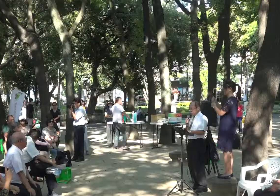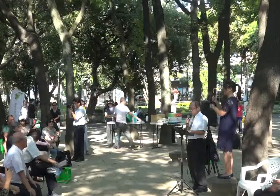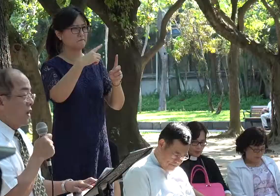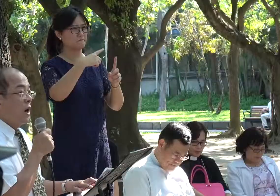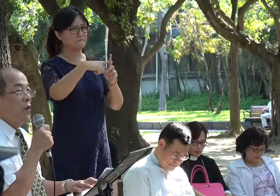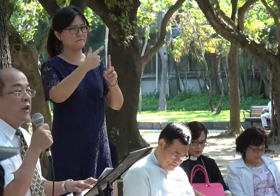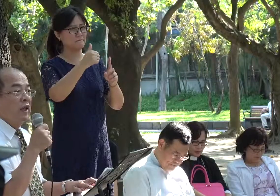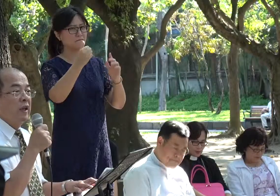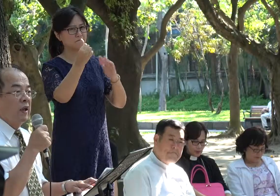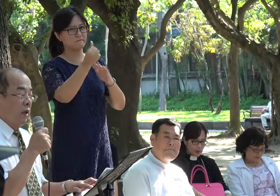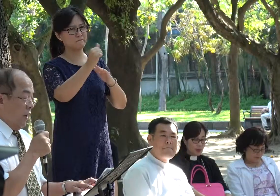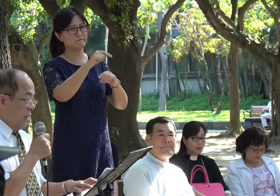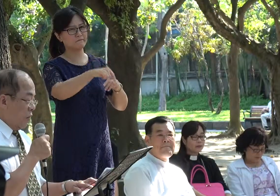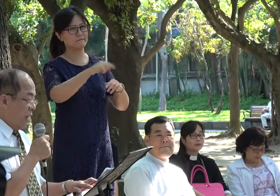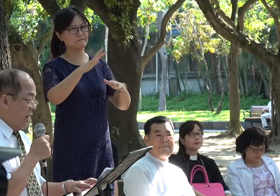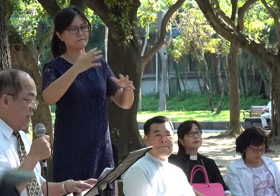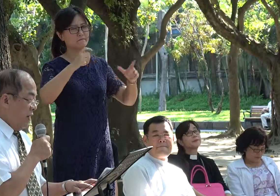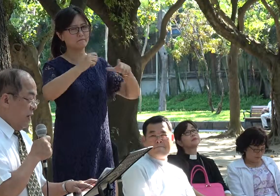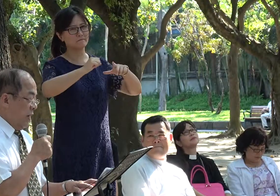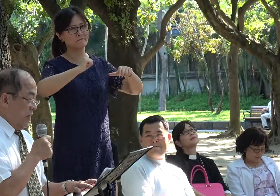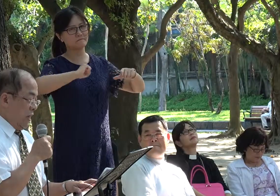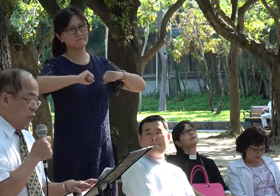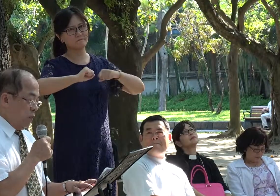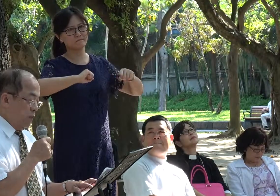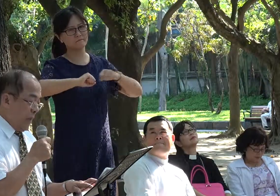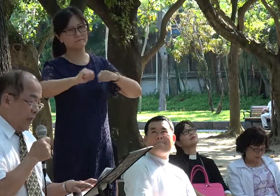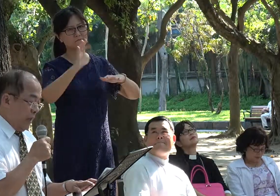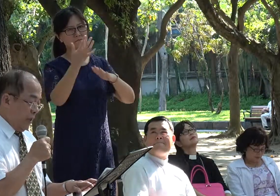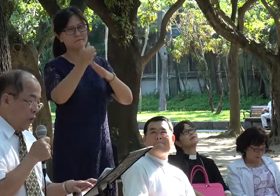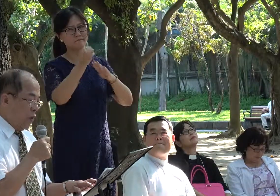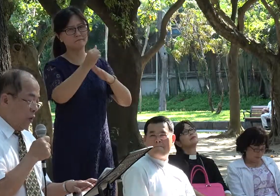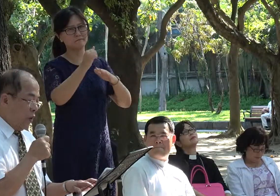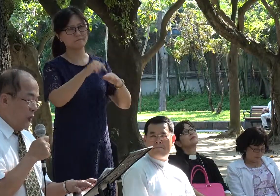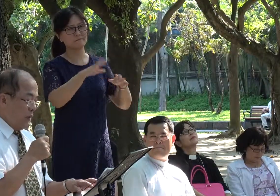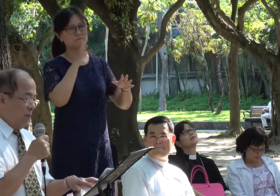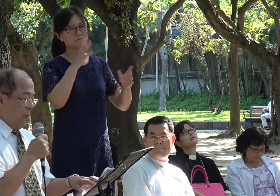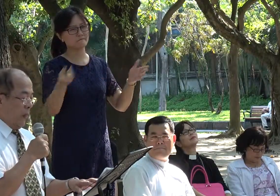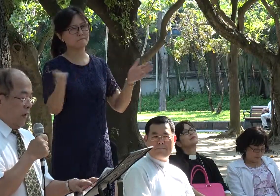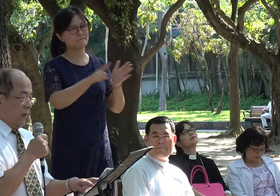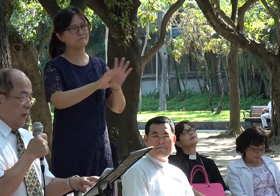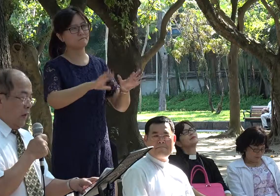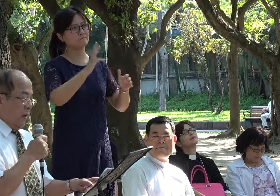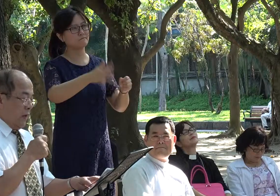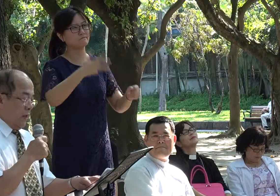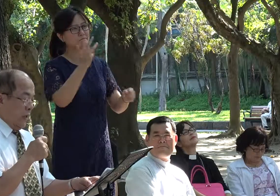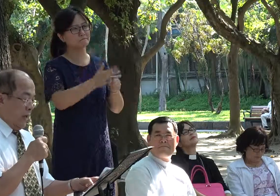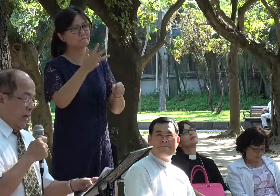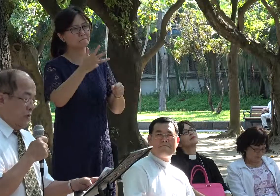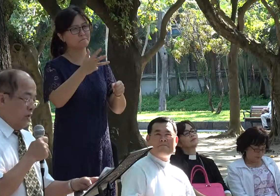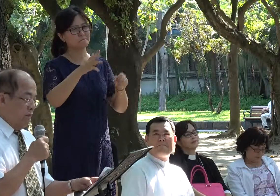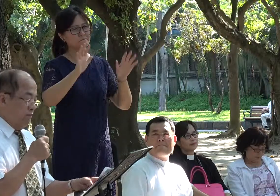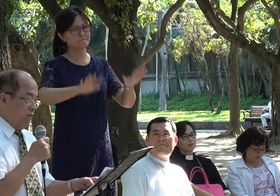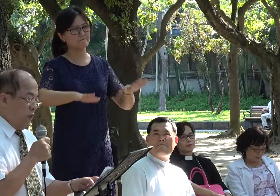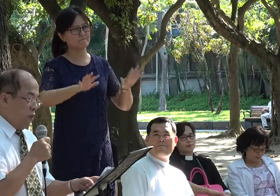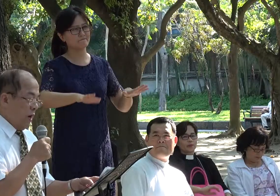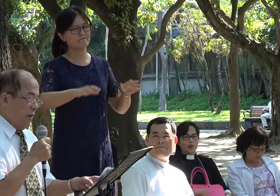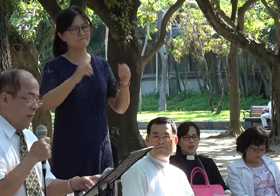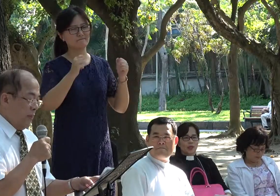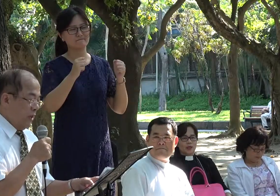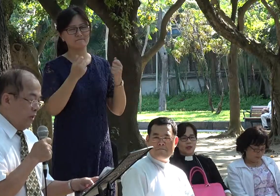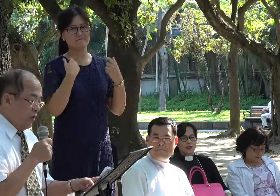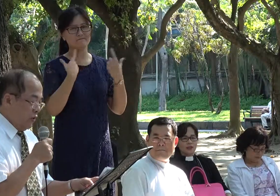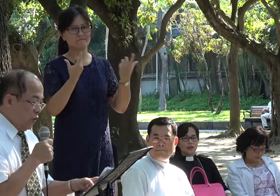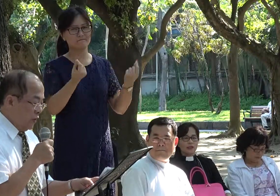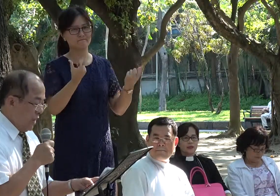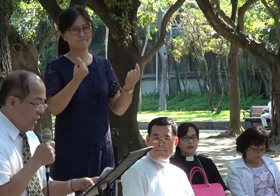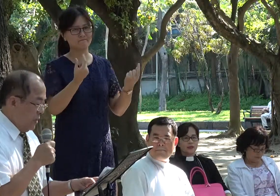公益行动教会到达也足8年5个月了。伫今仔日，我也